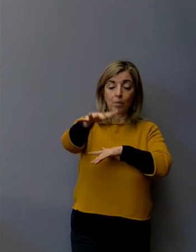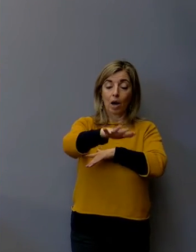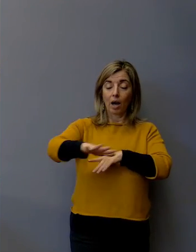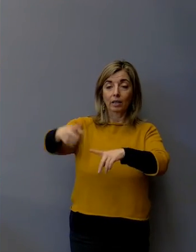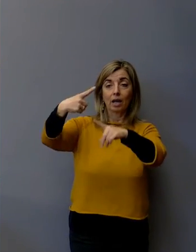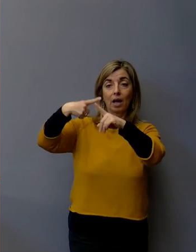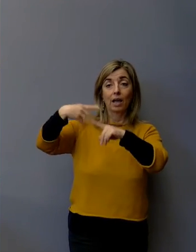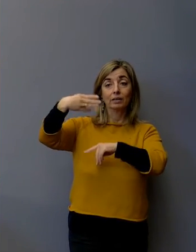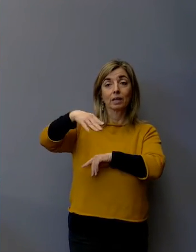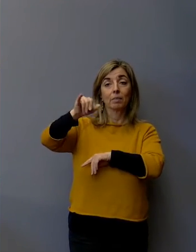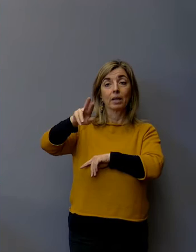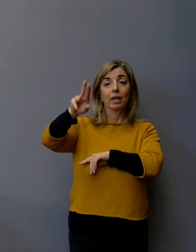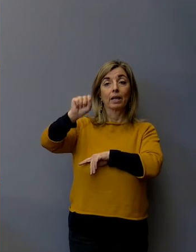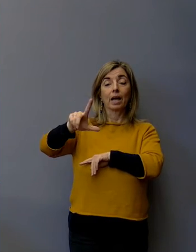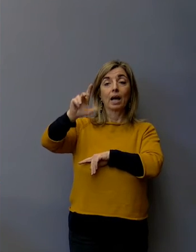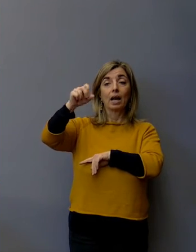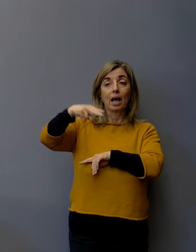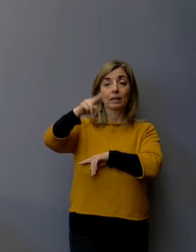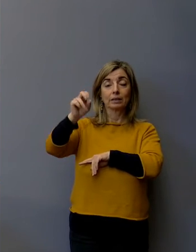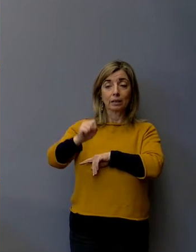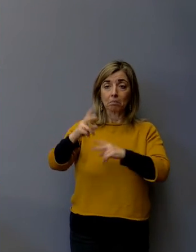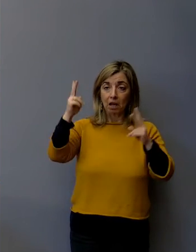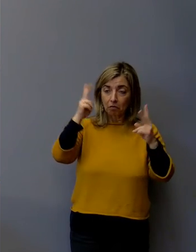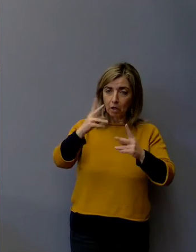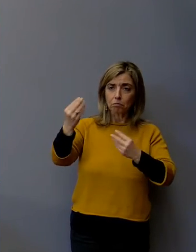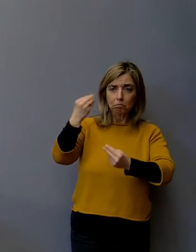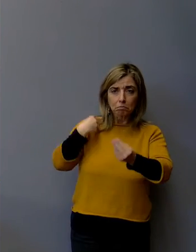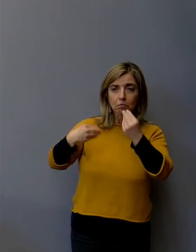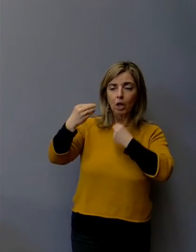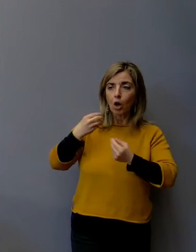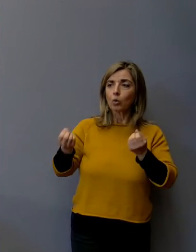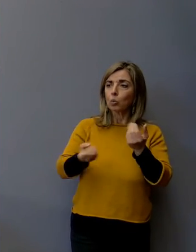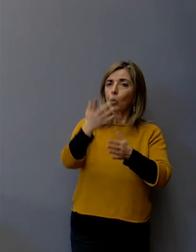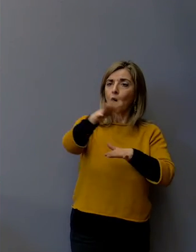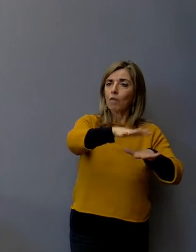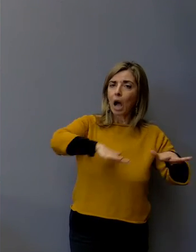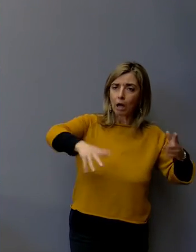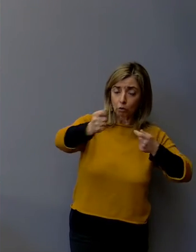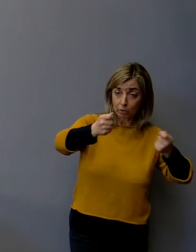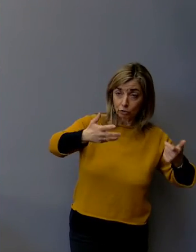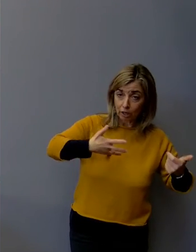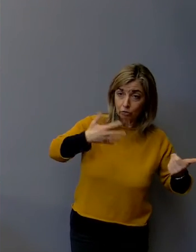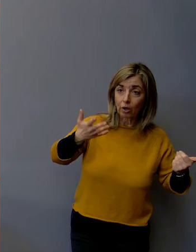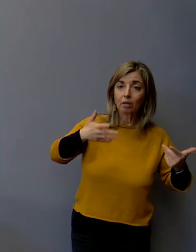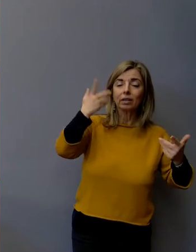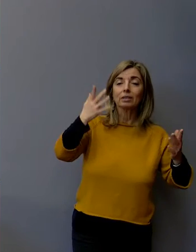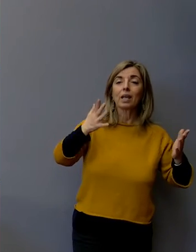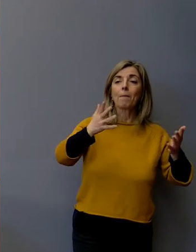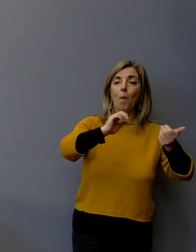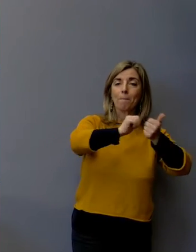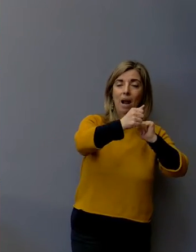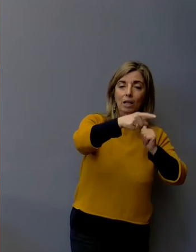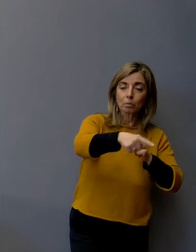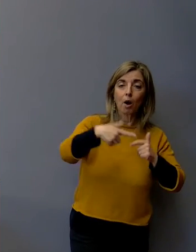domanda di nuove aree commerciali dal palasport an big da san benigno a sestola la valpolcevera pensiamo che non ci salveranno le speculazioni immobiliari